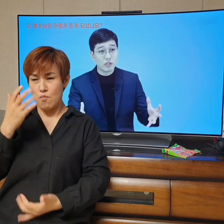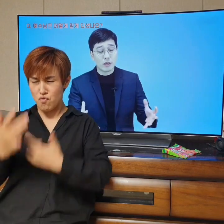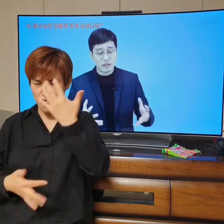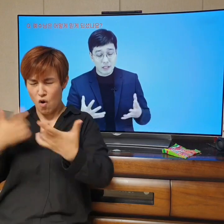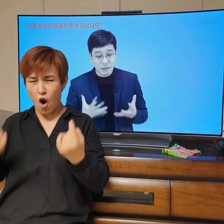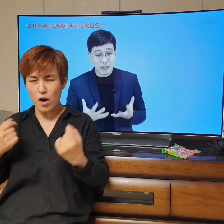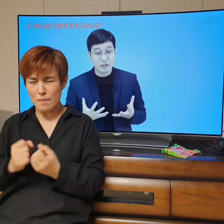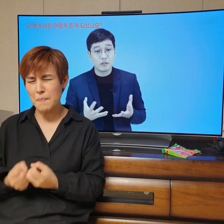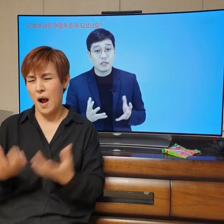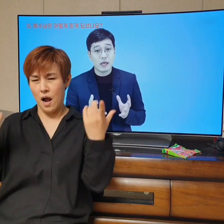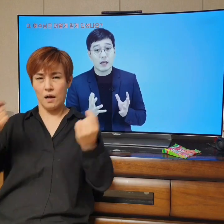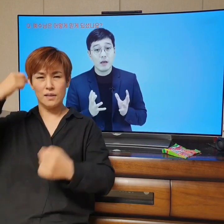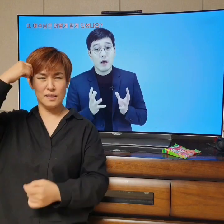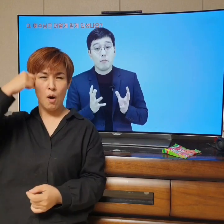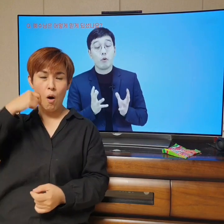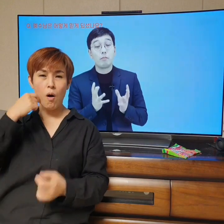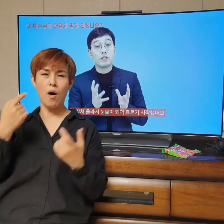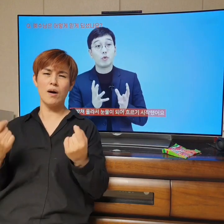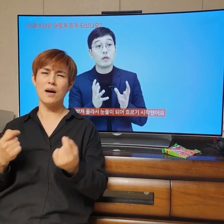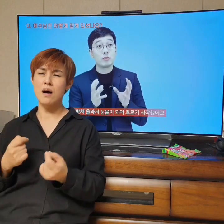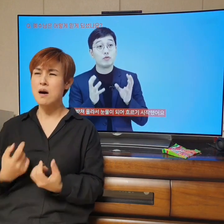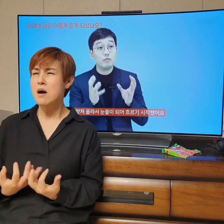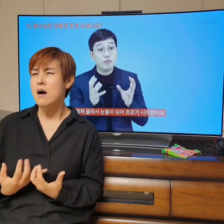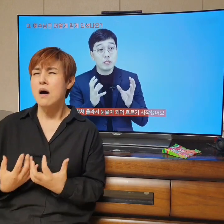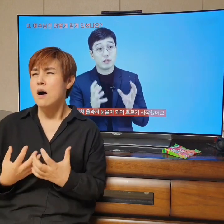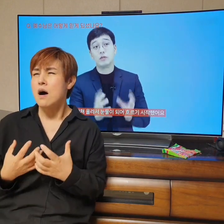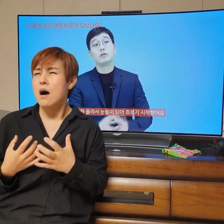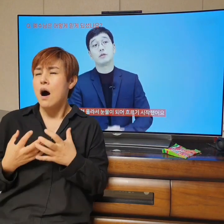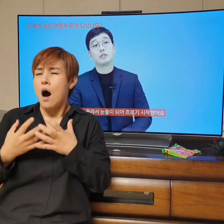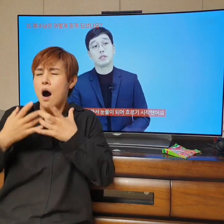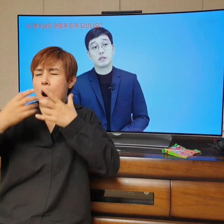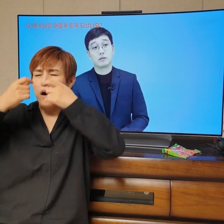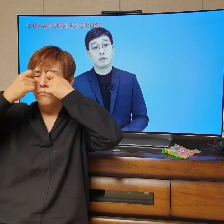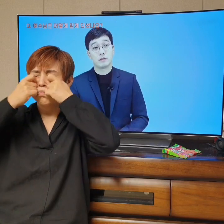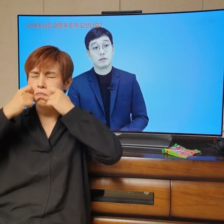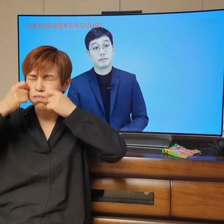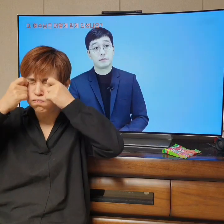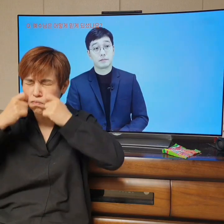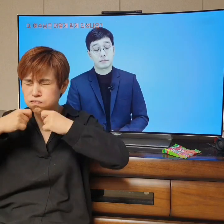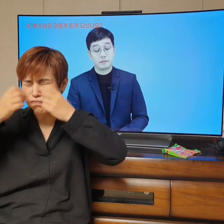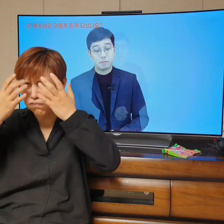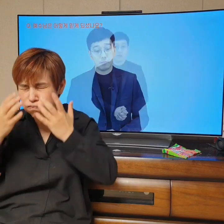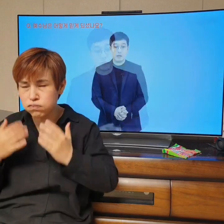불덩어리 돼서 터질 것 같은 느낌이 막 들더니 이게 복받쳐 올라서 눈물이 돼서 흘러나오고 있어요.